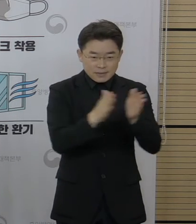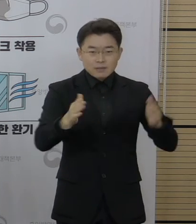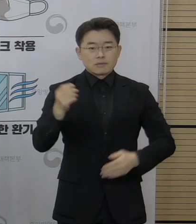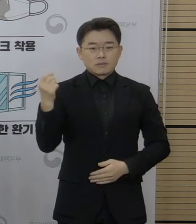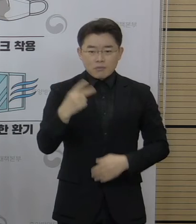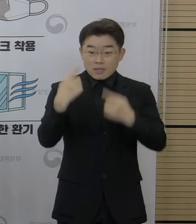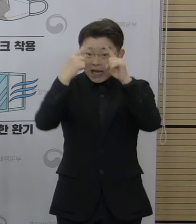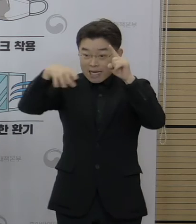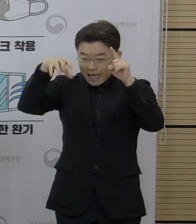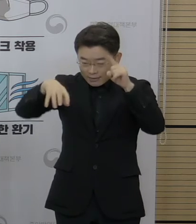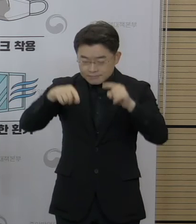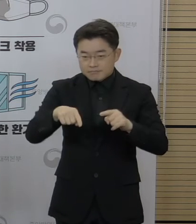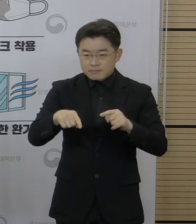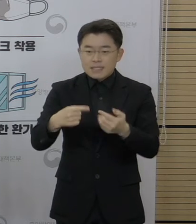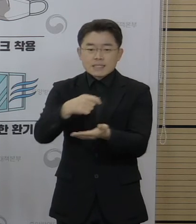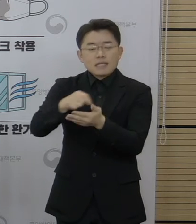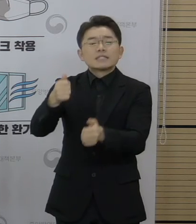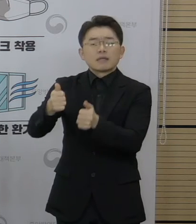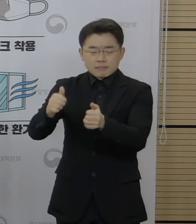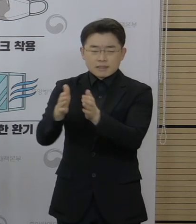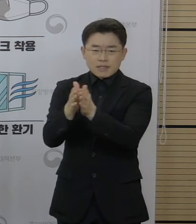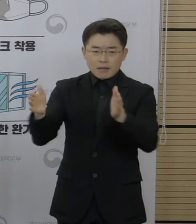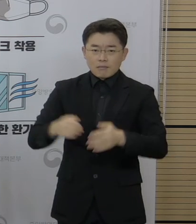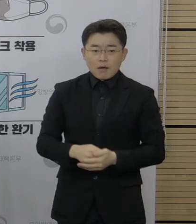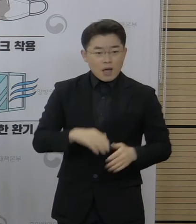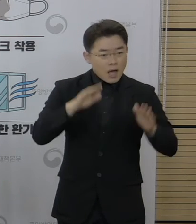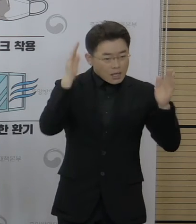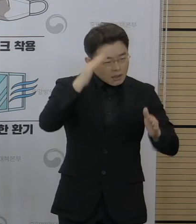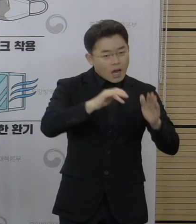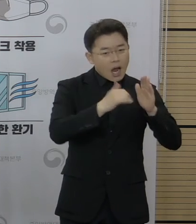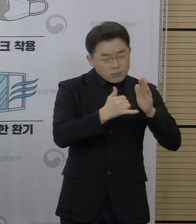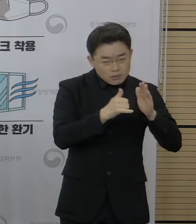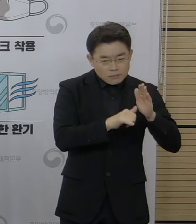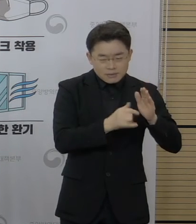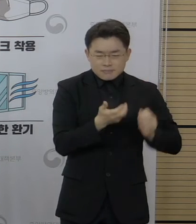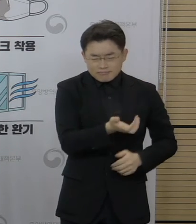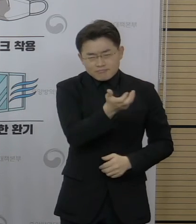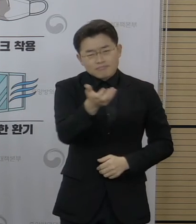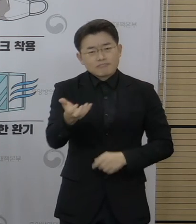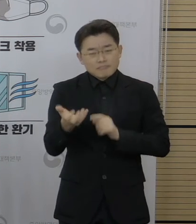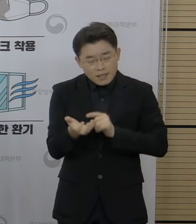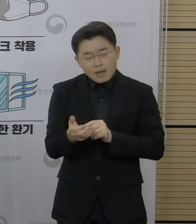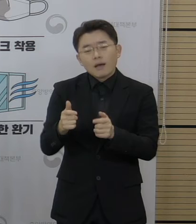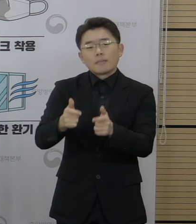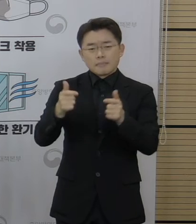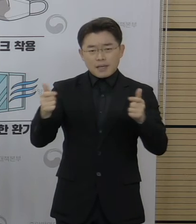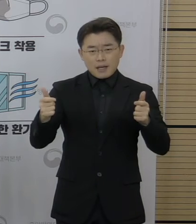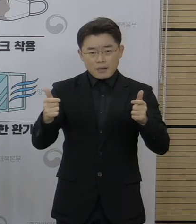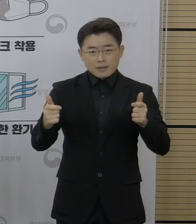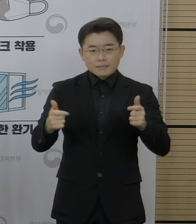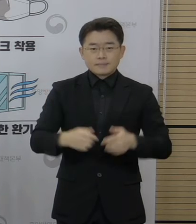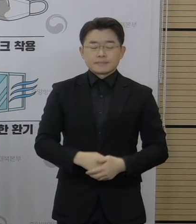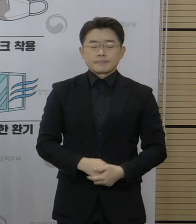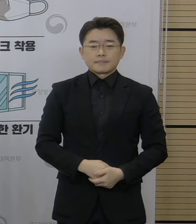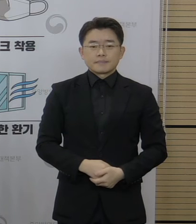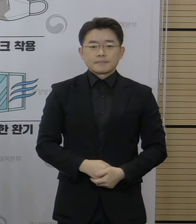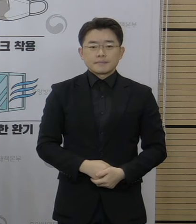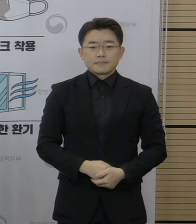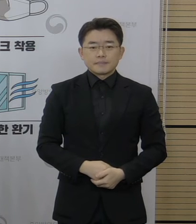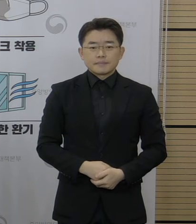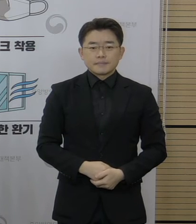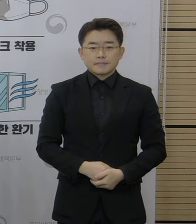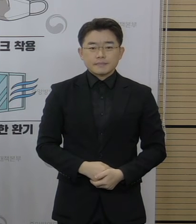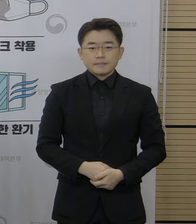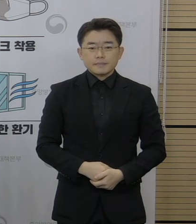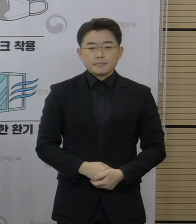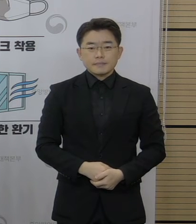또 대학별 고사가 계속 진행되고 있어서 학생과 학부모들의 이동욱과 접촉이 증가할 것으로 예상하고